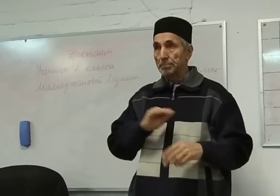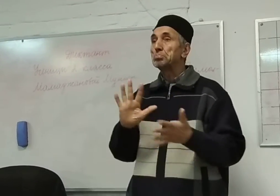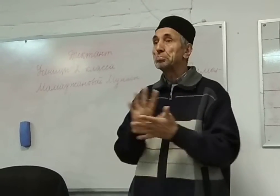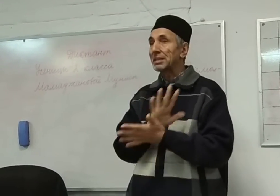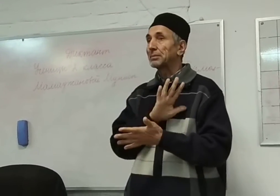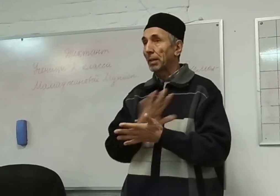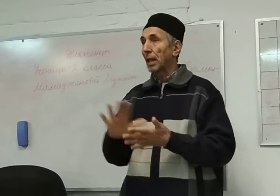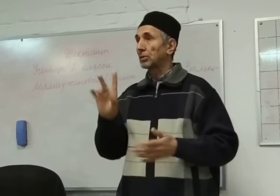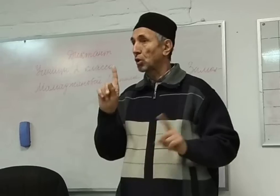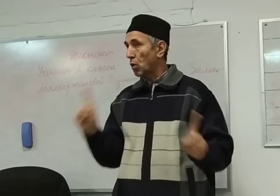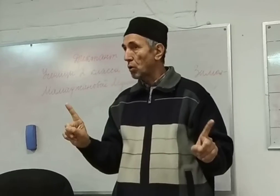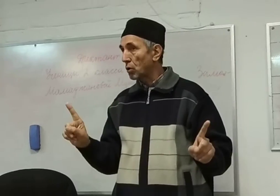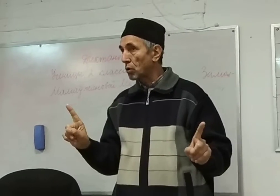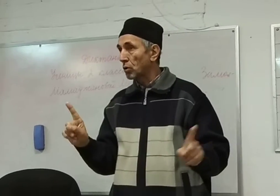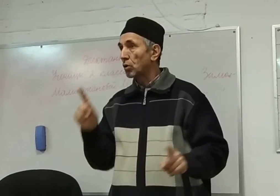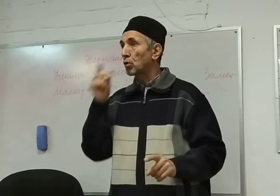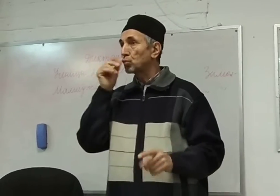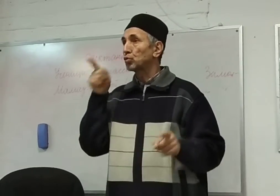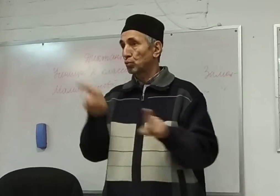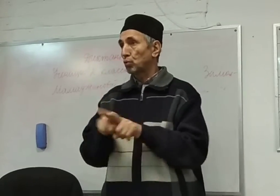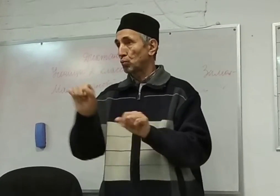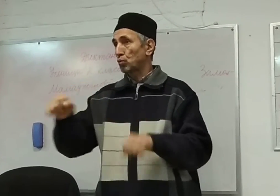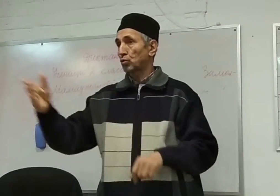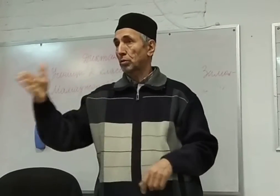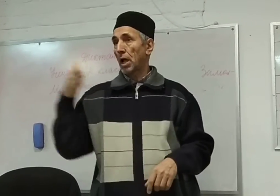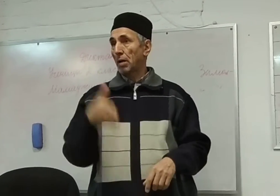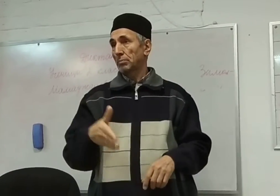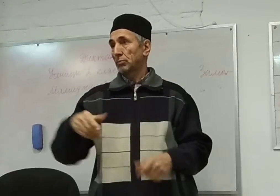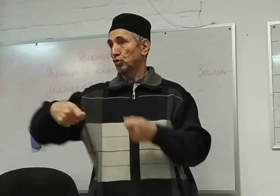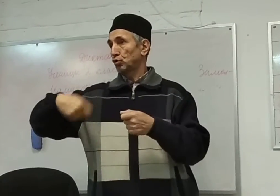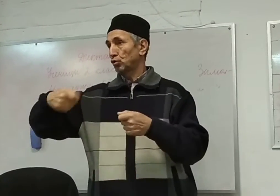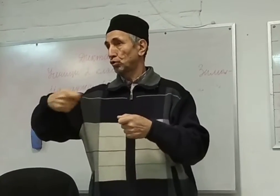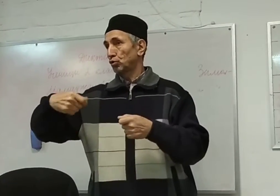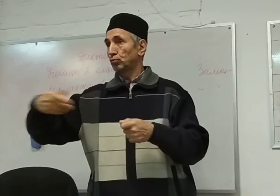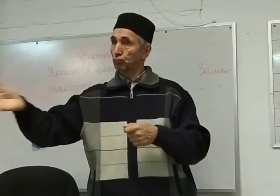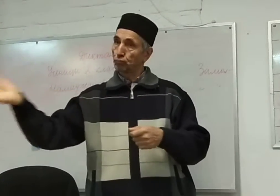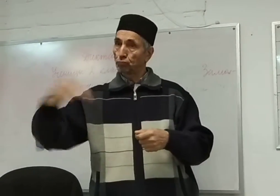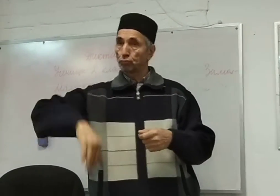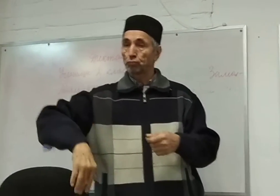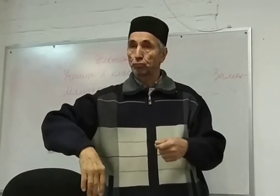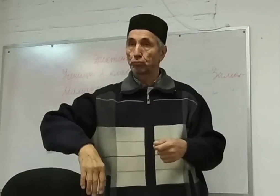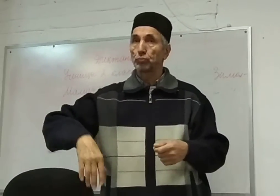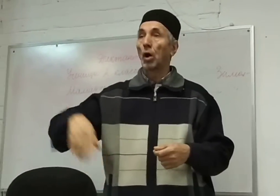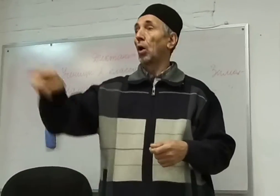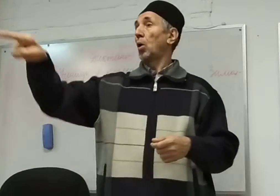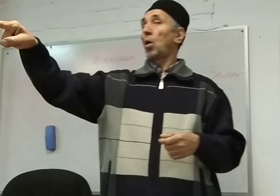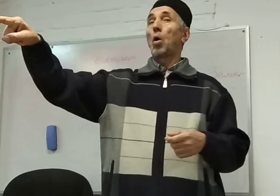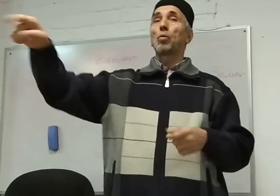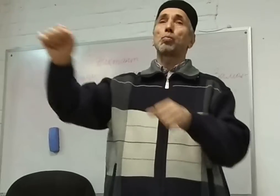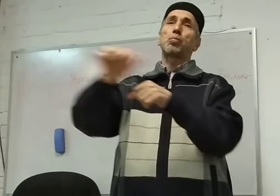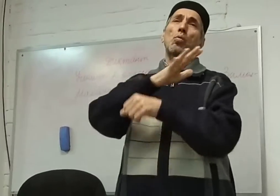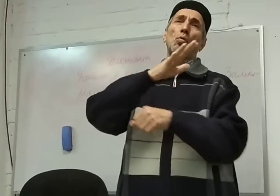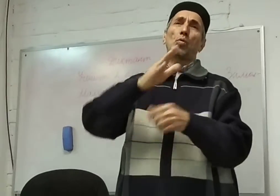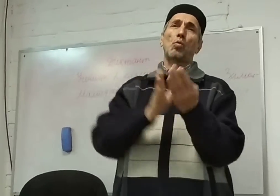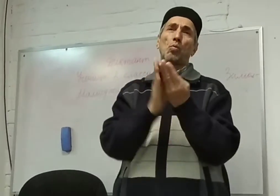Она ее в квартиру продает. Поэтому вот вы заедете и не потратите кучу. А за